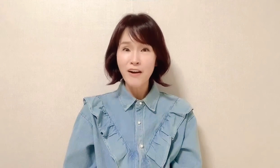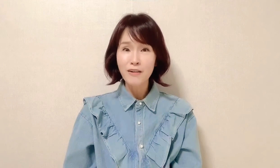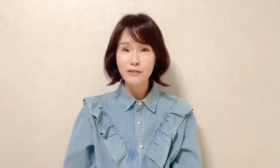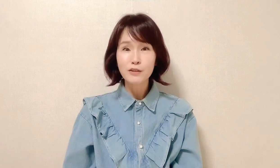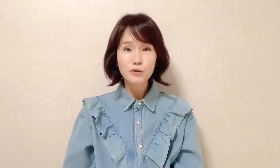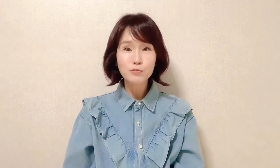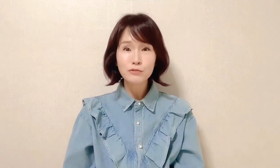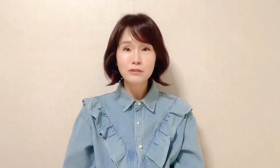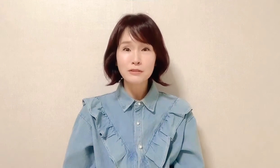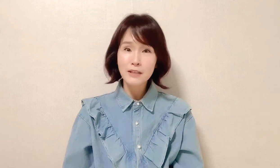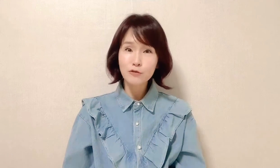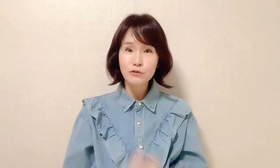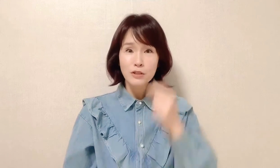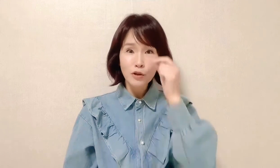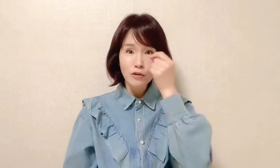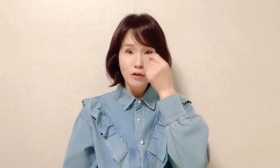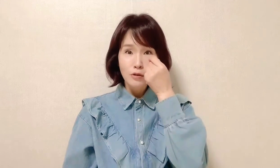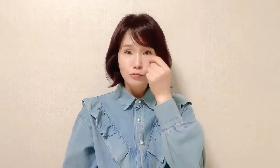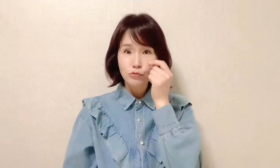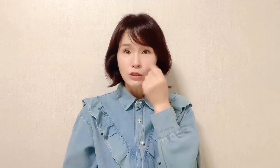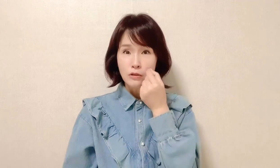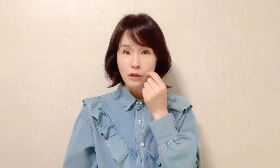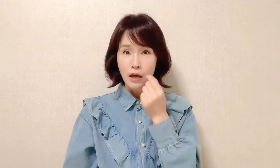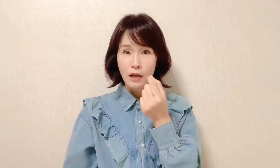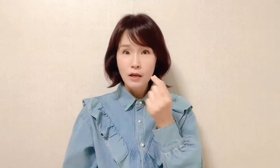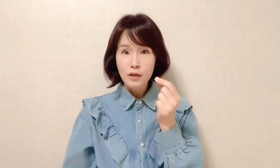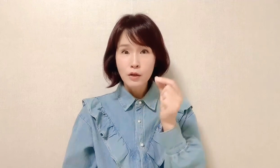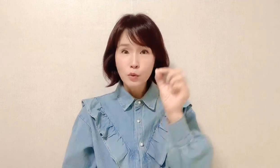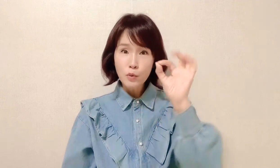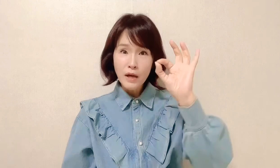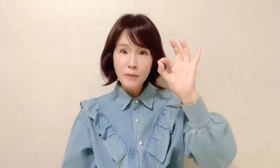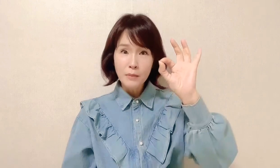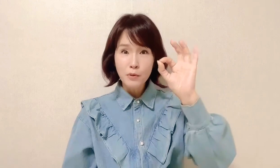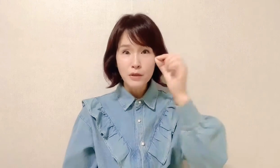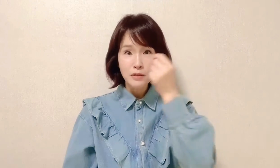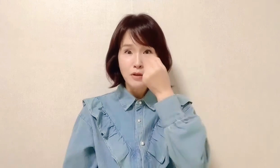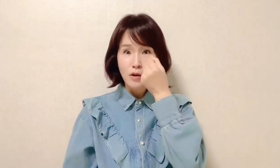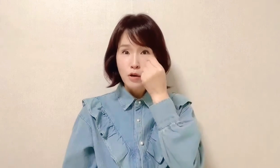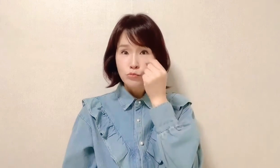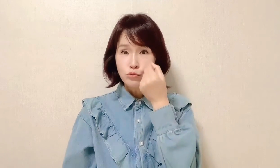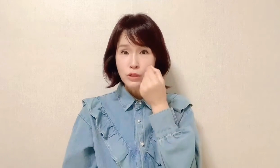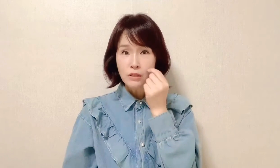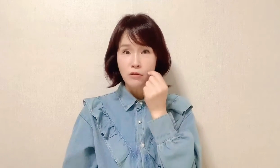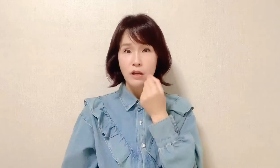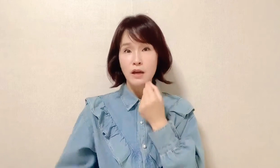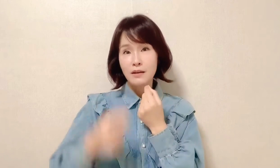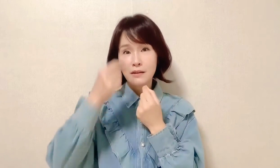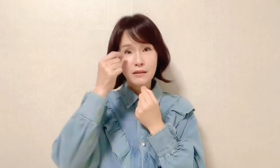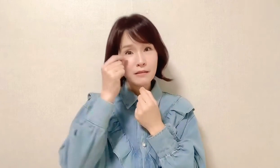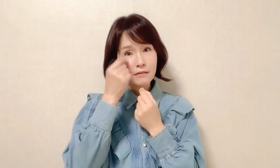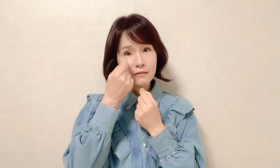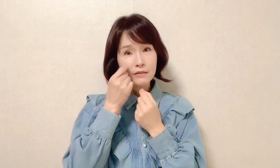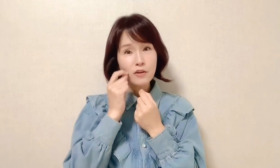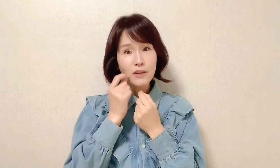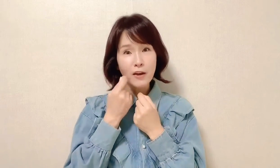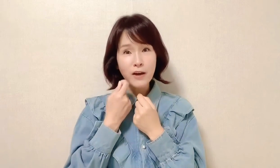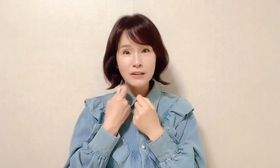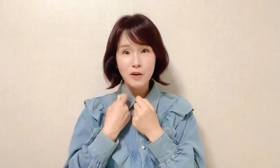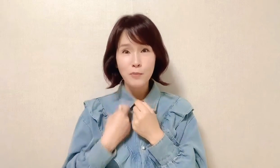눈물은 그냥 눈에서 물이 이렇게 동그라미 표현하셔서 물이 이렇게 흘러내려가는 거 표현해